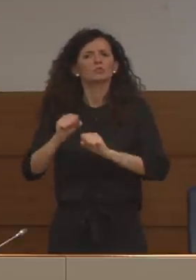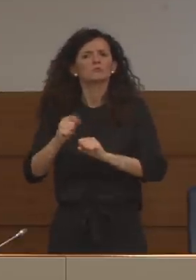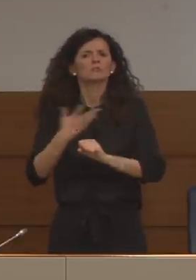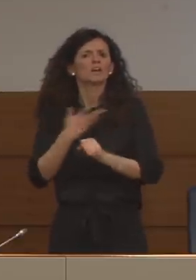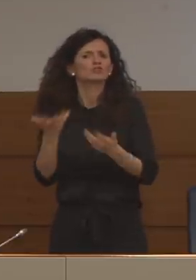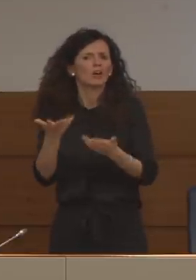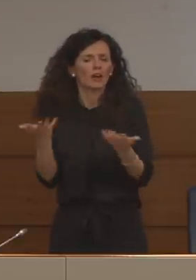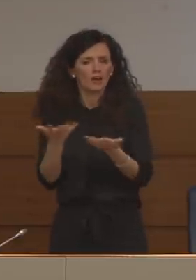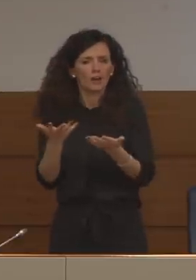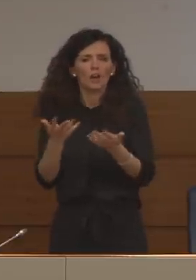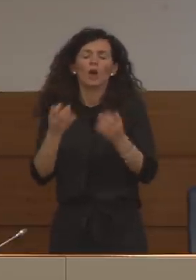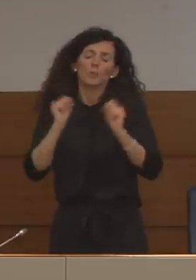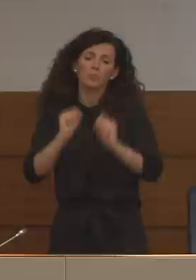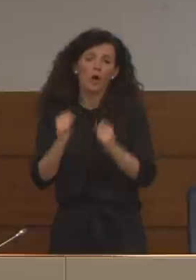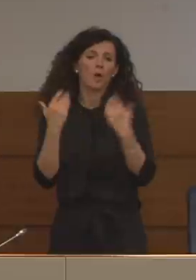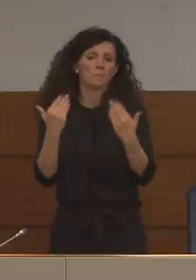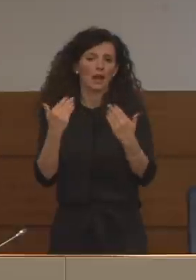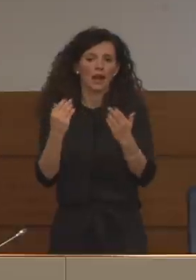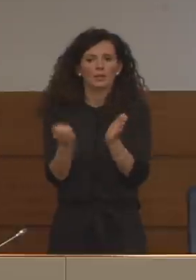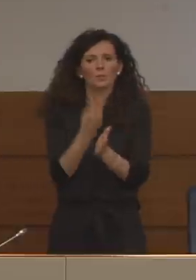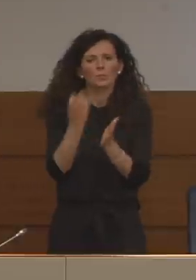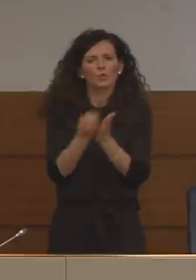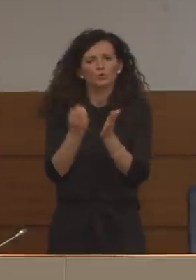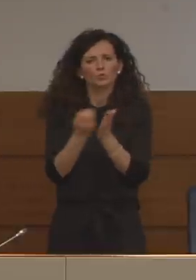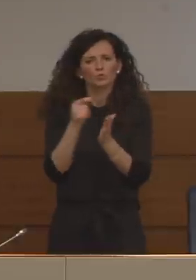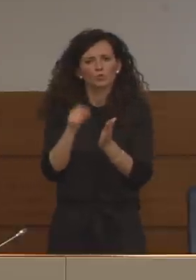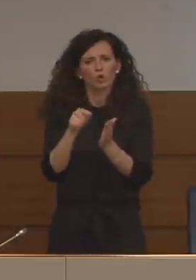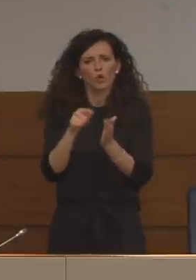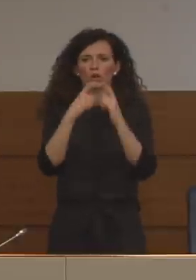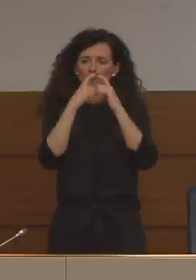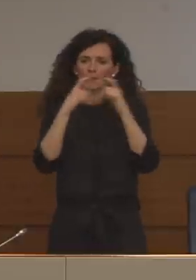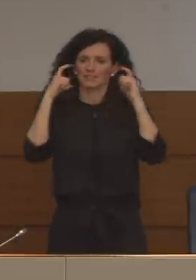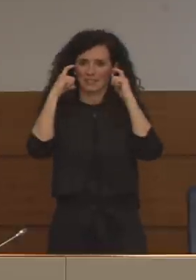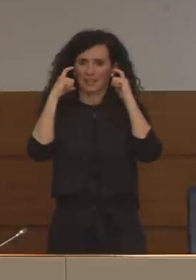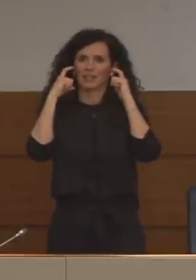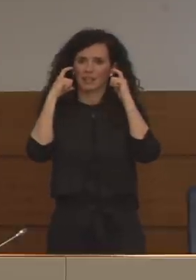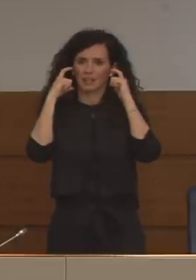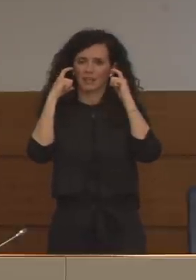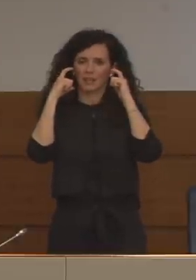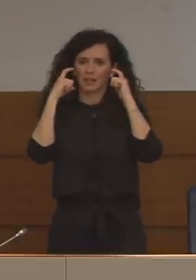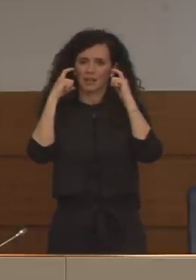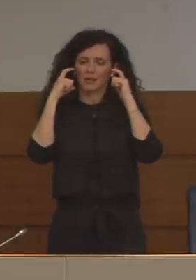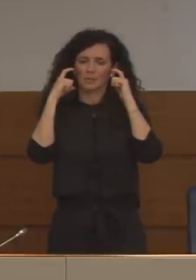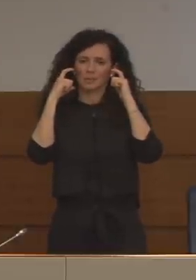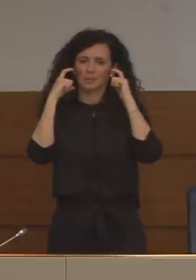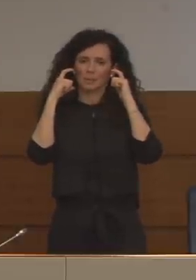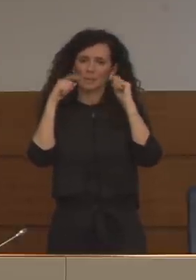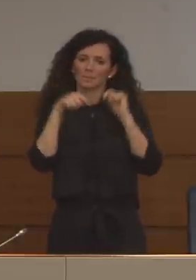una produzione di mascherine per